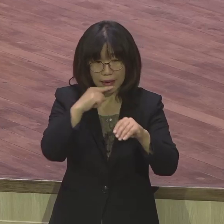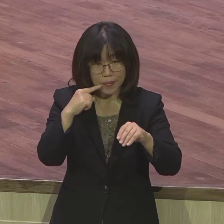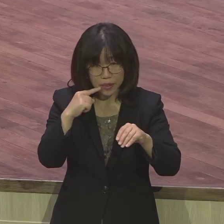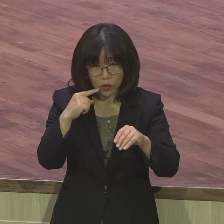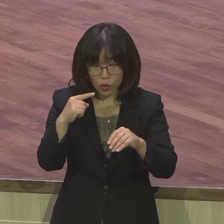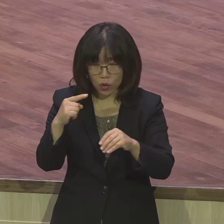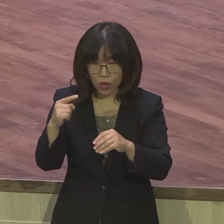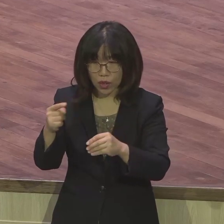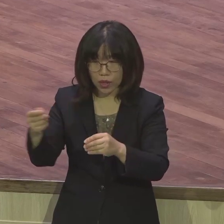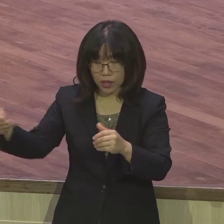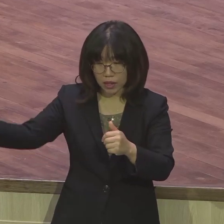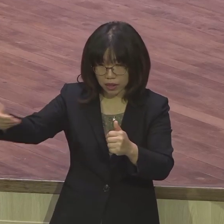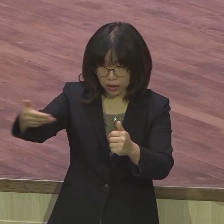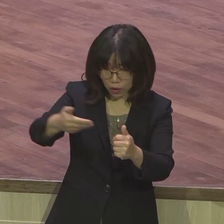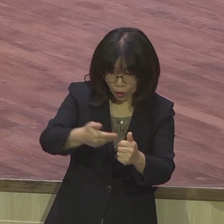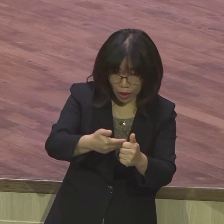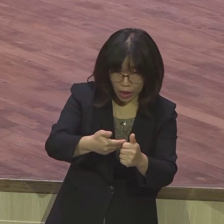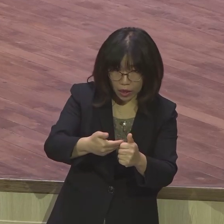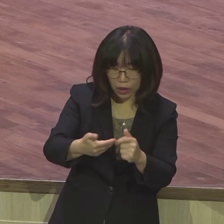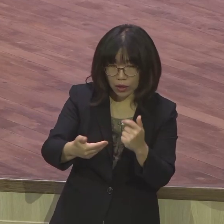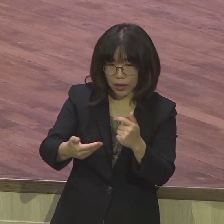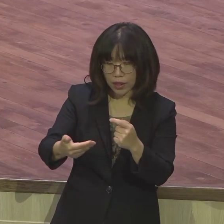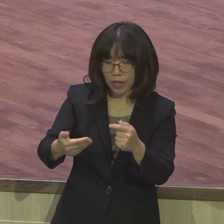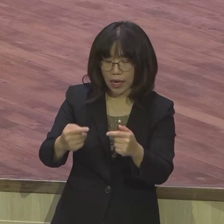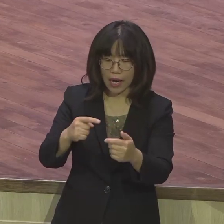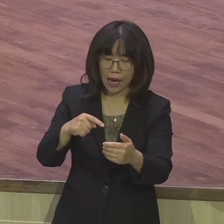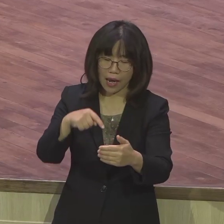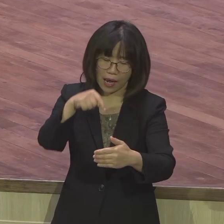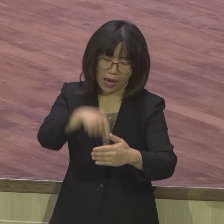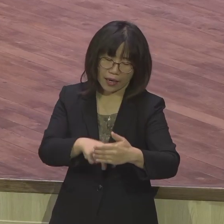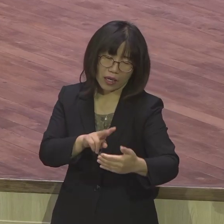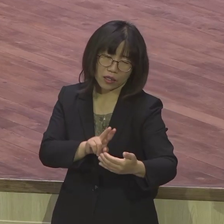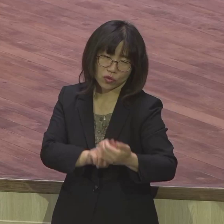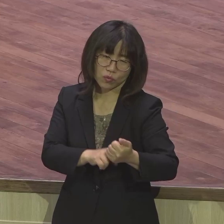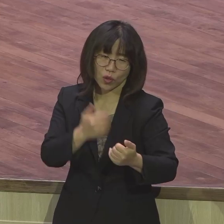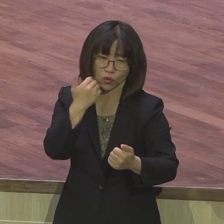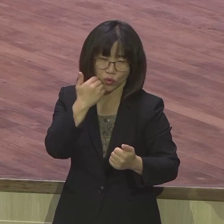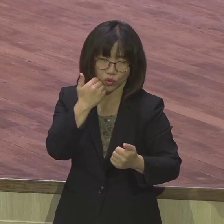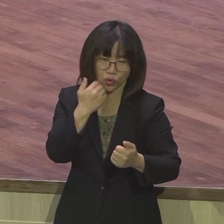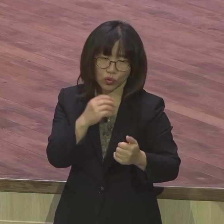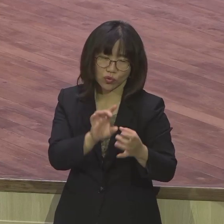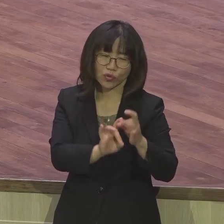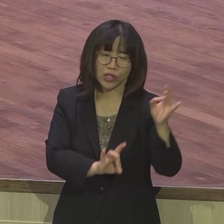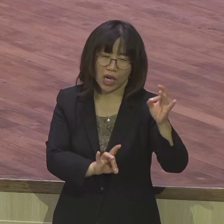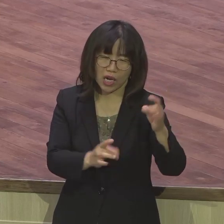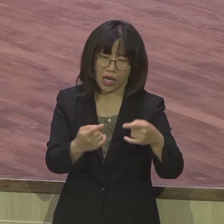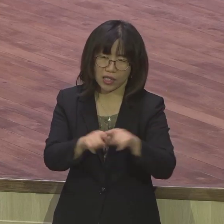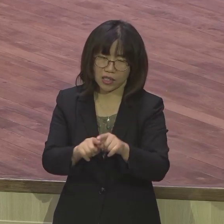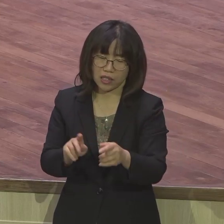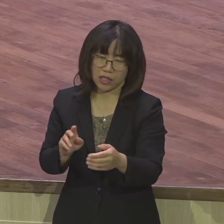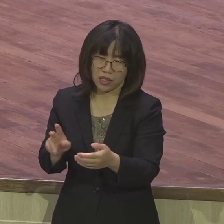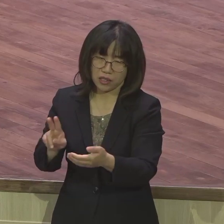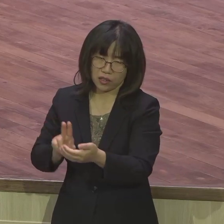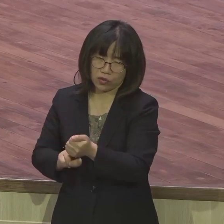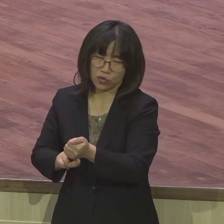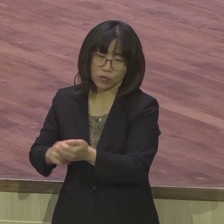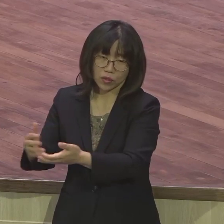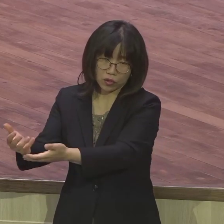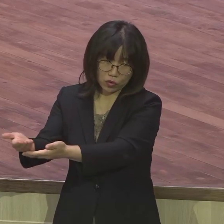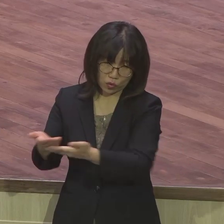이 종교라는 것들이 들어옵니다. 그래서 이슬람은 뭐 말할 것도 없고요. 그 종교들이